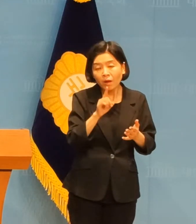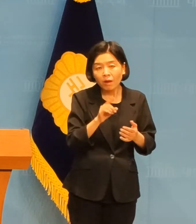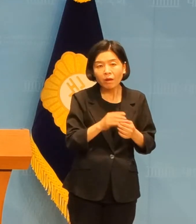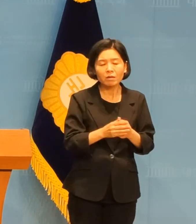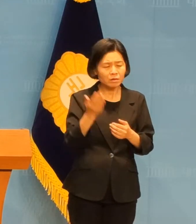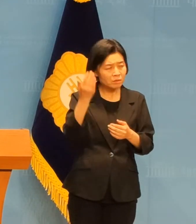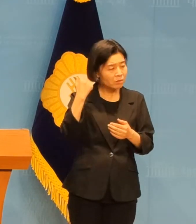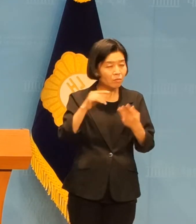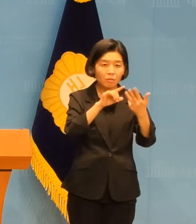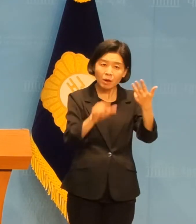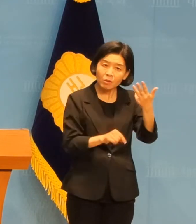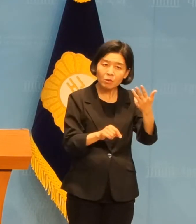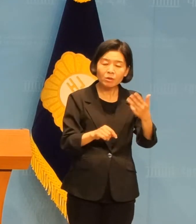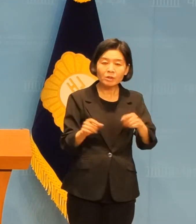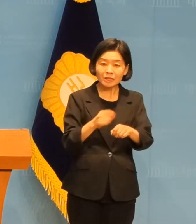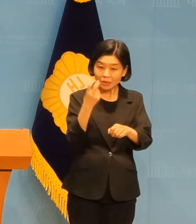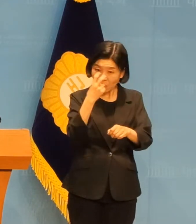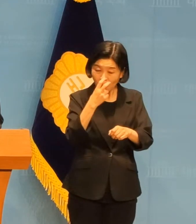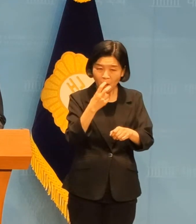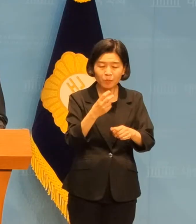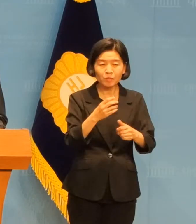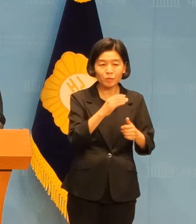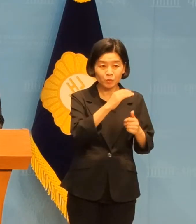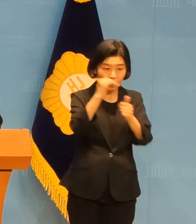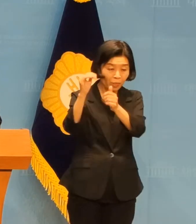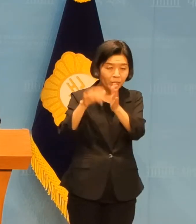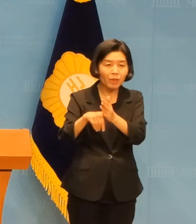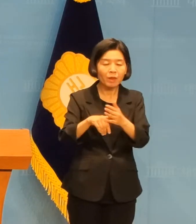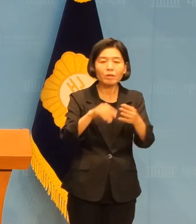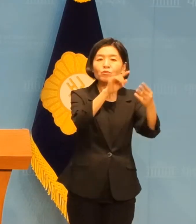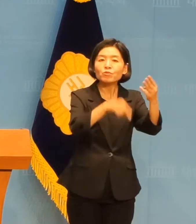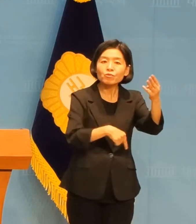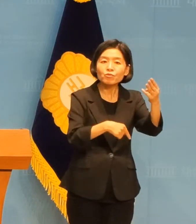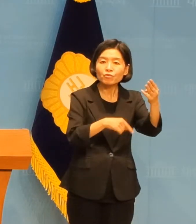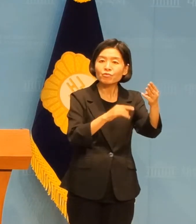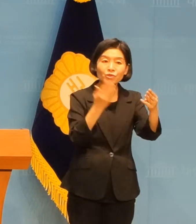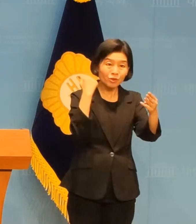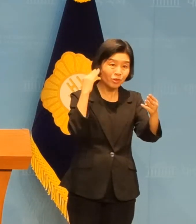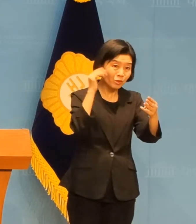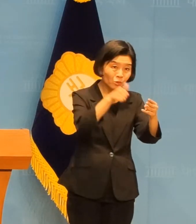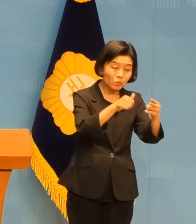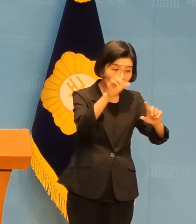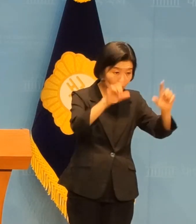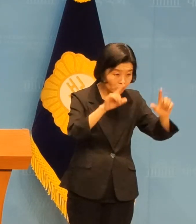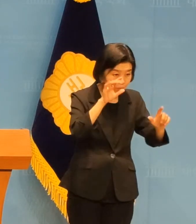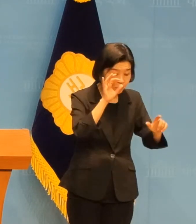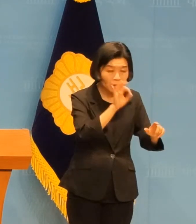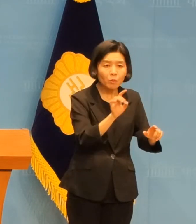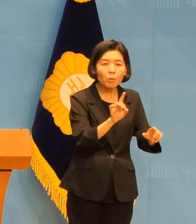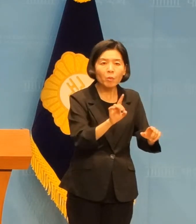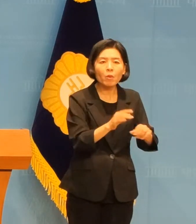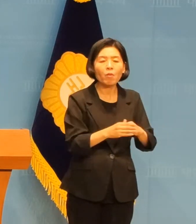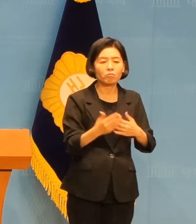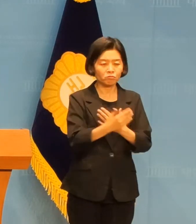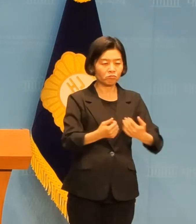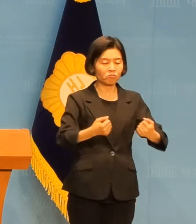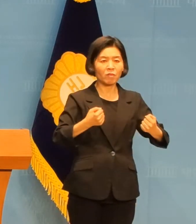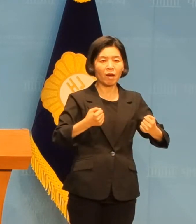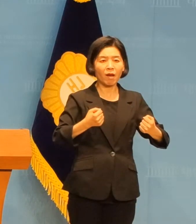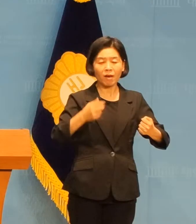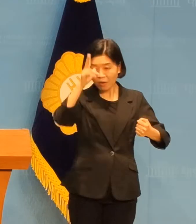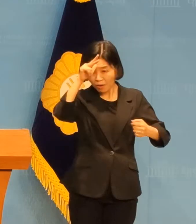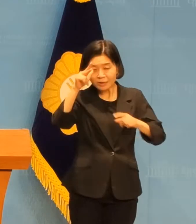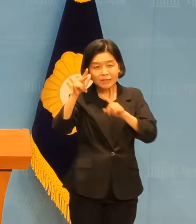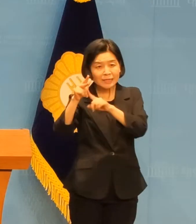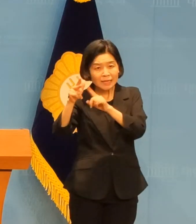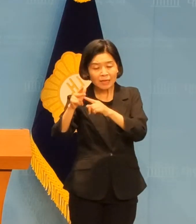8월 특검의 강제 소환 당시 윤석열 전 대통령이 보인 모습을 보면 건장한 검찰